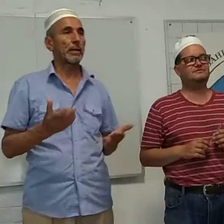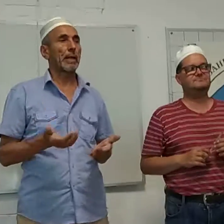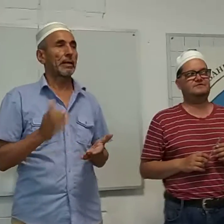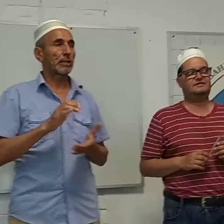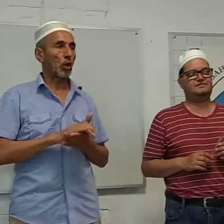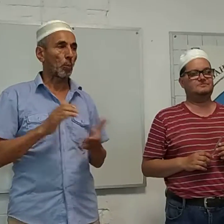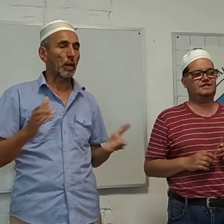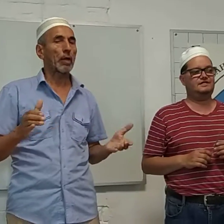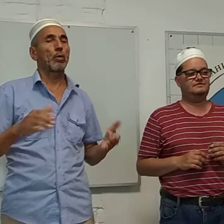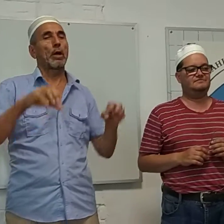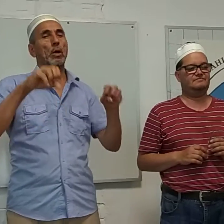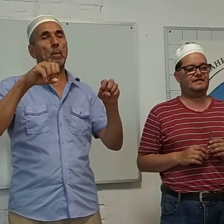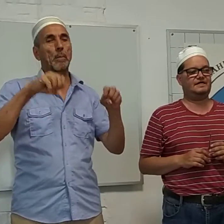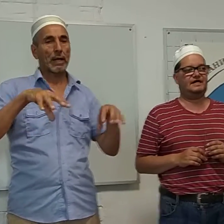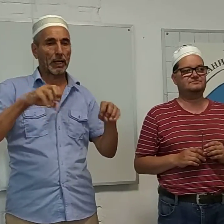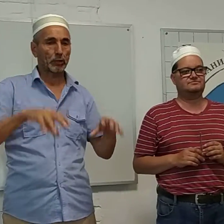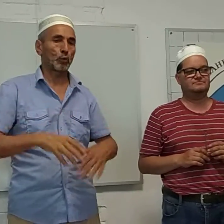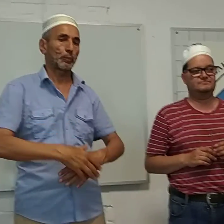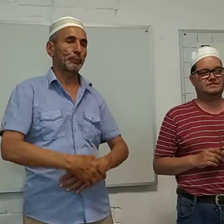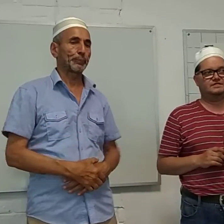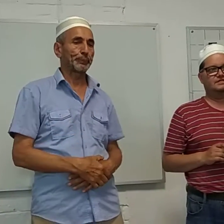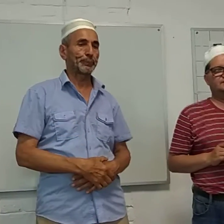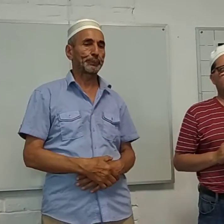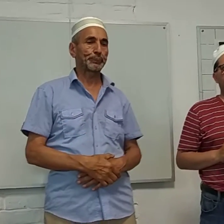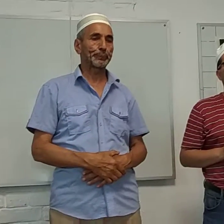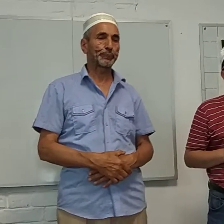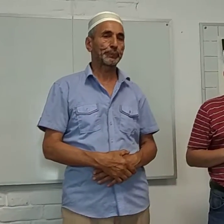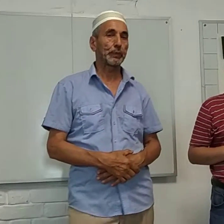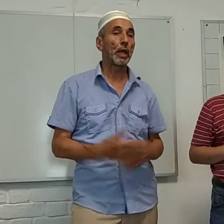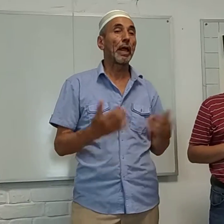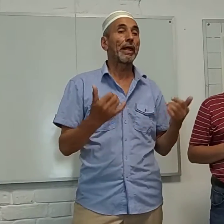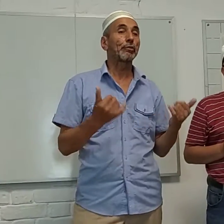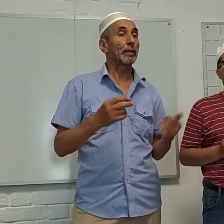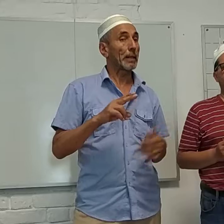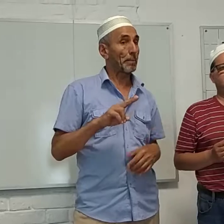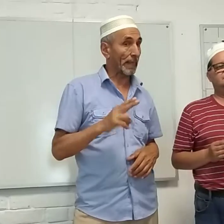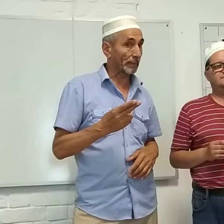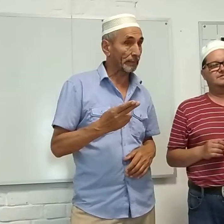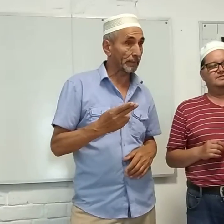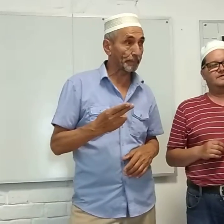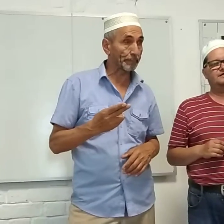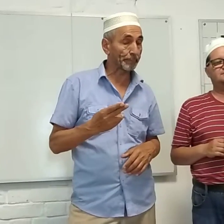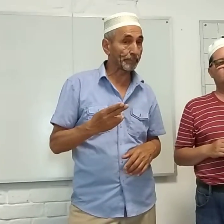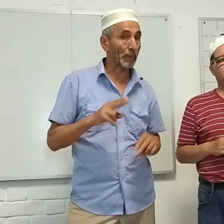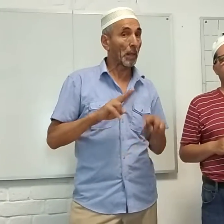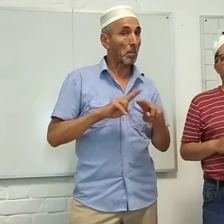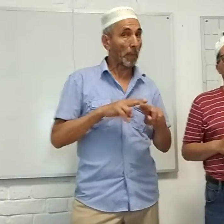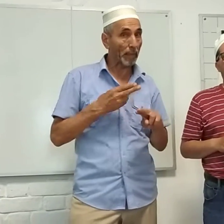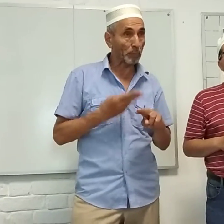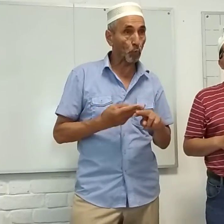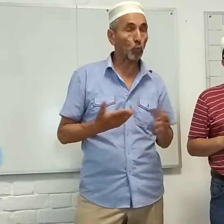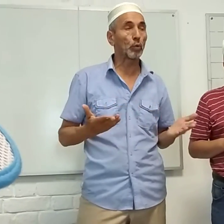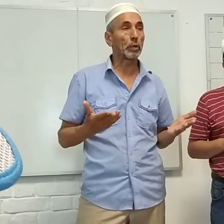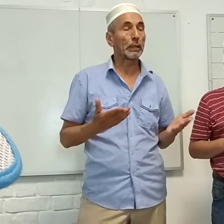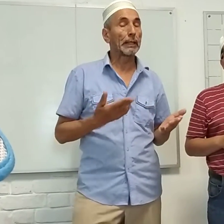алейкум ва рахматуллахи ва баракату. Сегодня пятница, и поэтому мы с вами